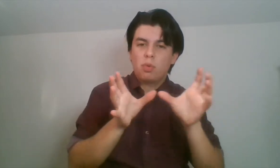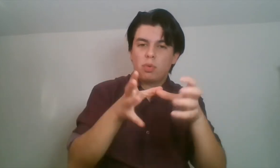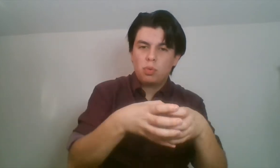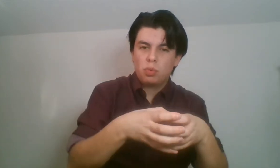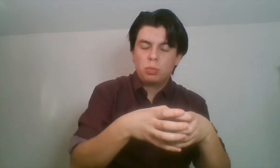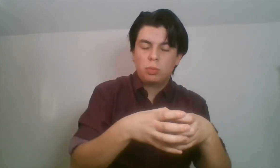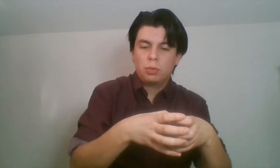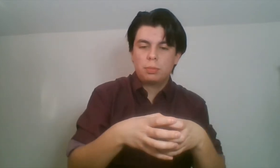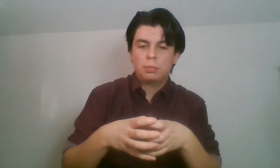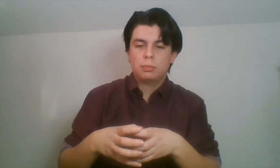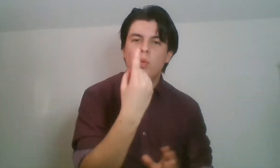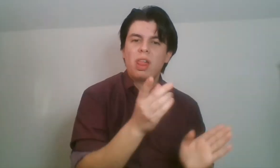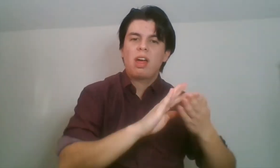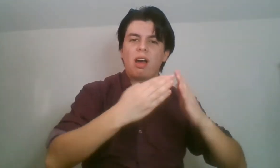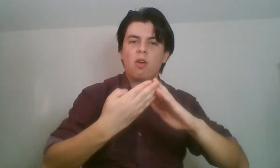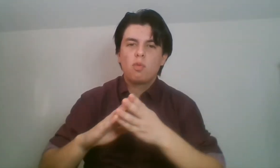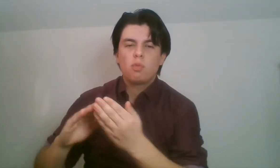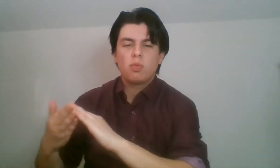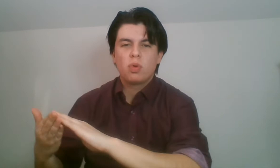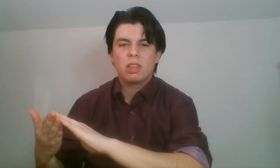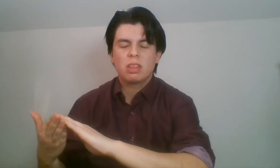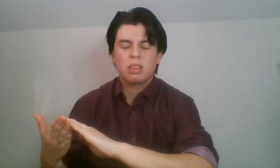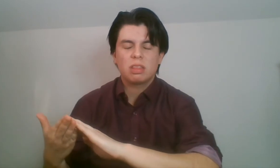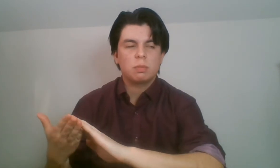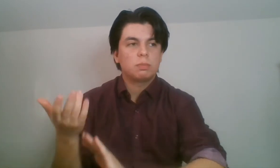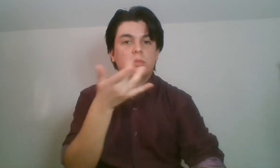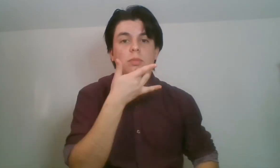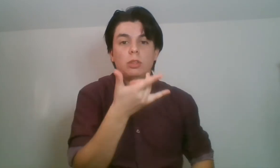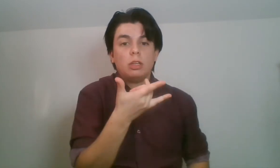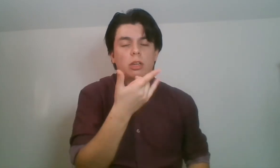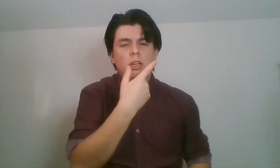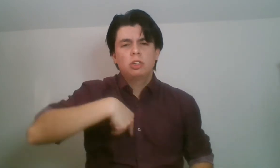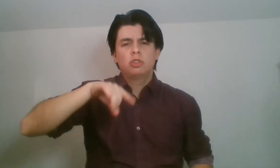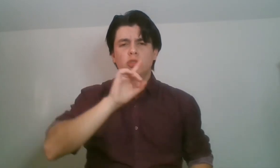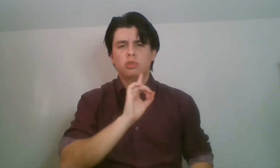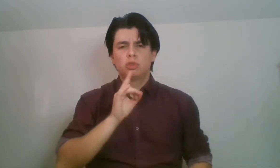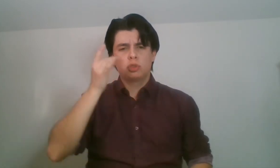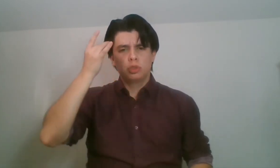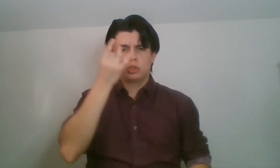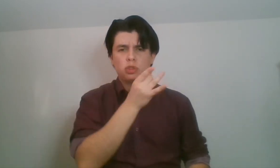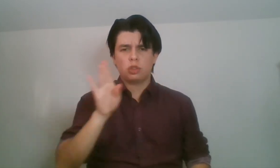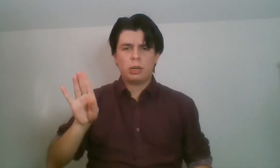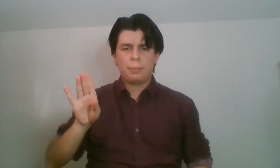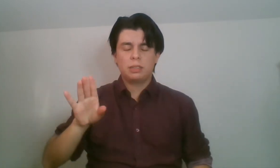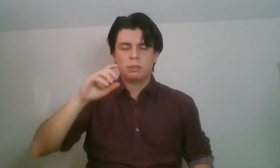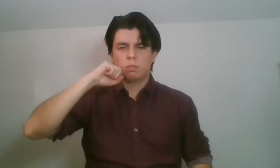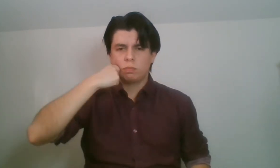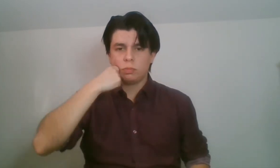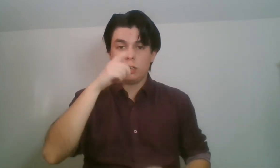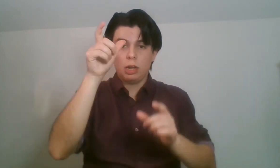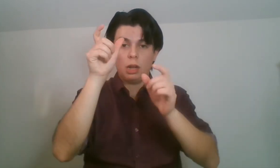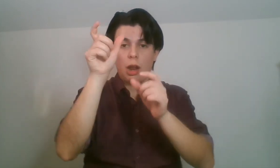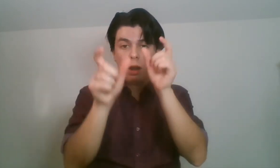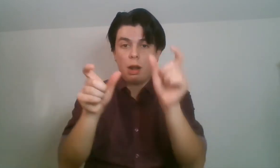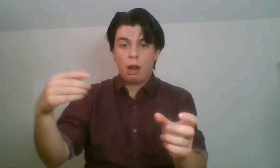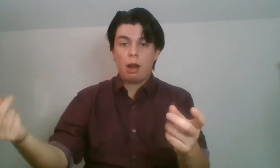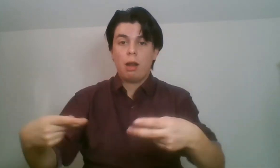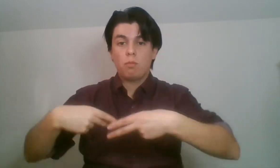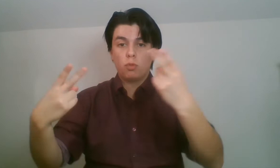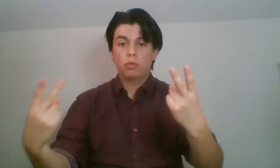un grupo o una comunidad, además. Porque no solamente estamos hablando de que el público se acerque, sino también de